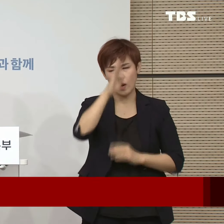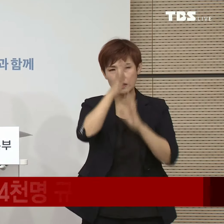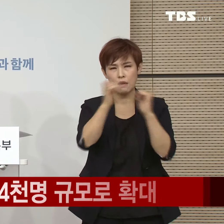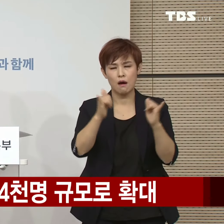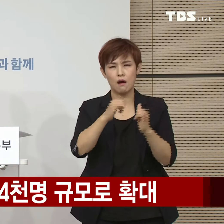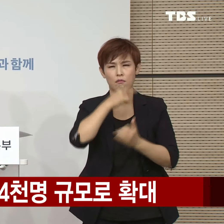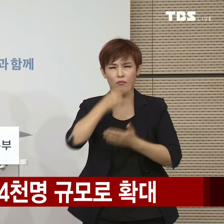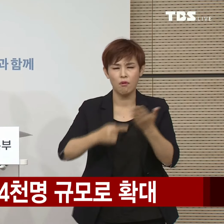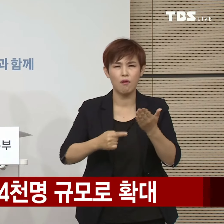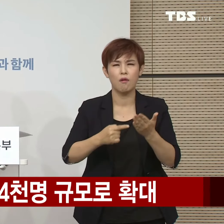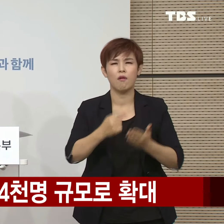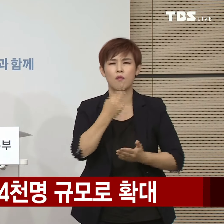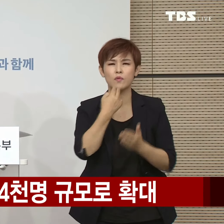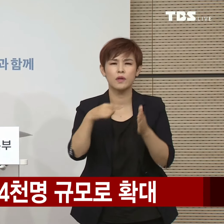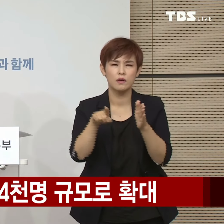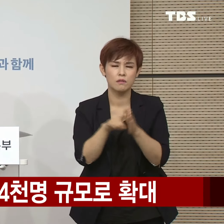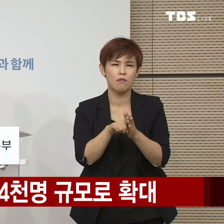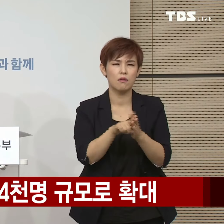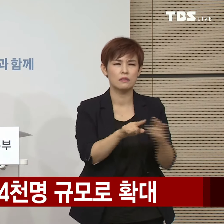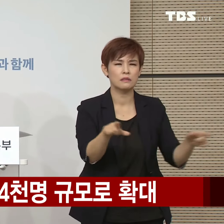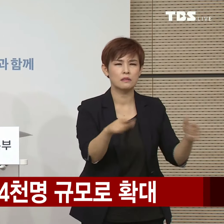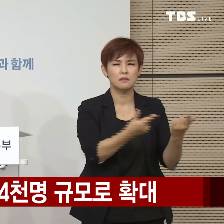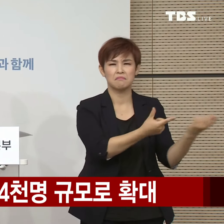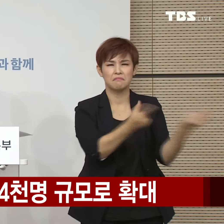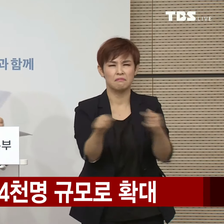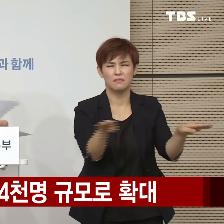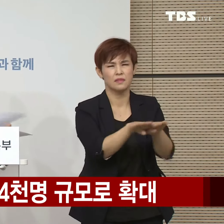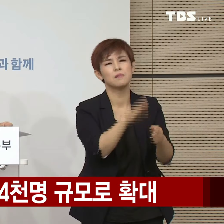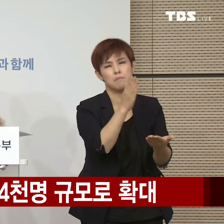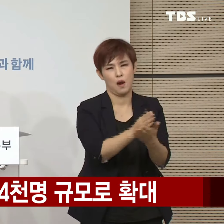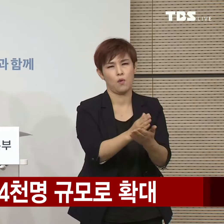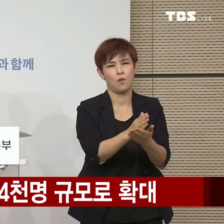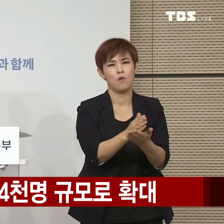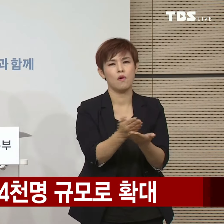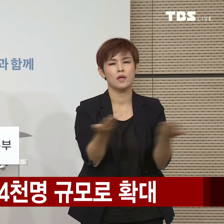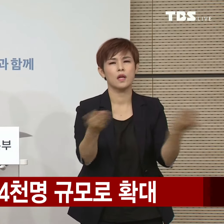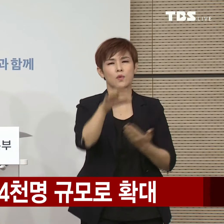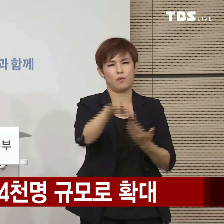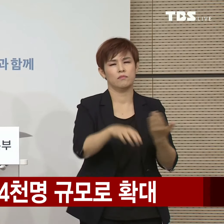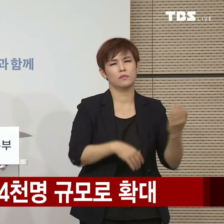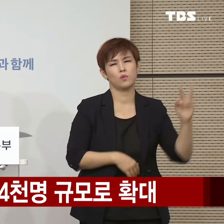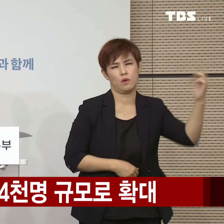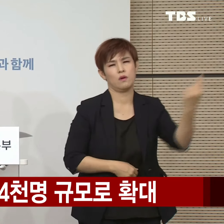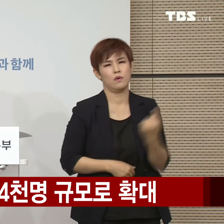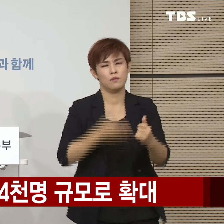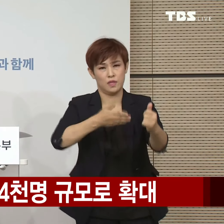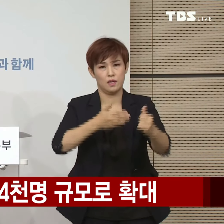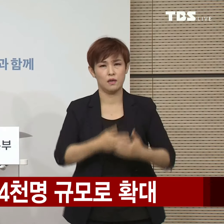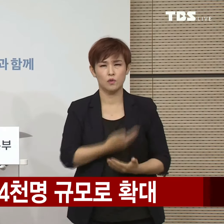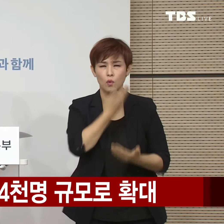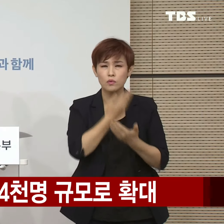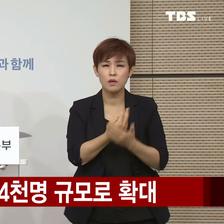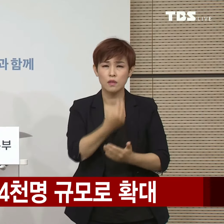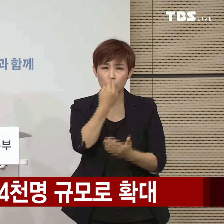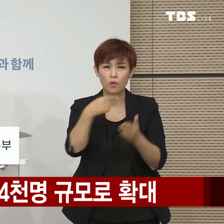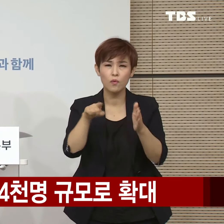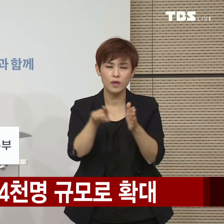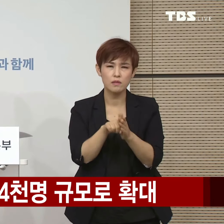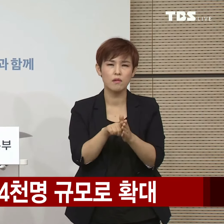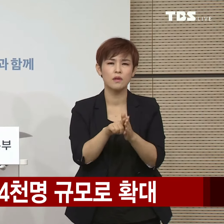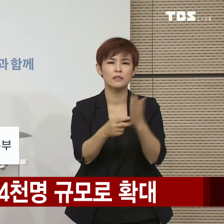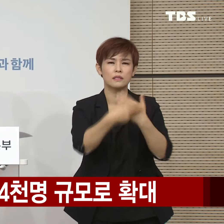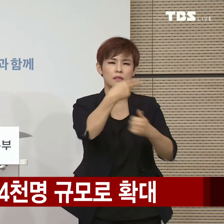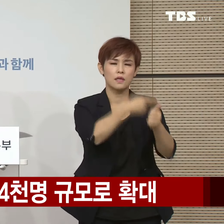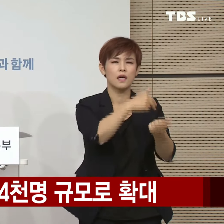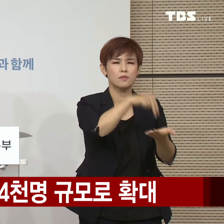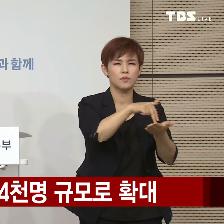있는 집단 행동을 중단하고 진료 현장으로 복귀하여 소중한 생명을 구하는 의료인 본연의